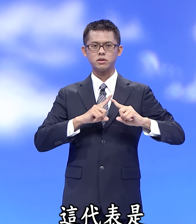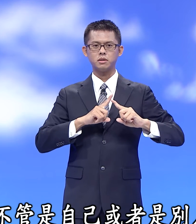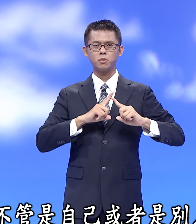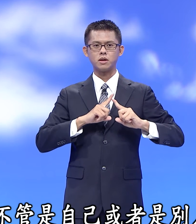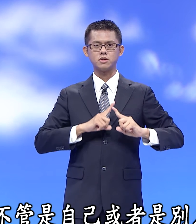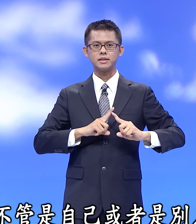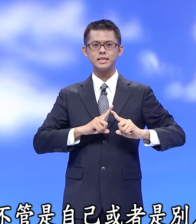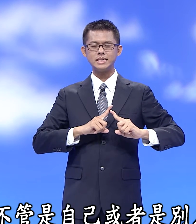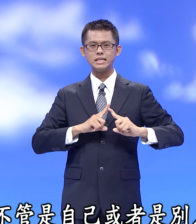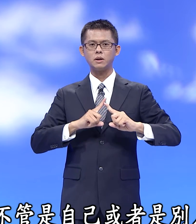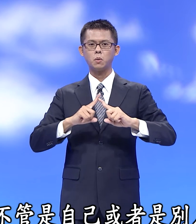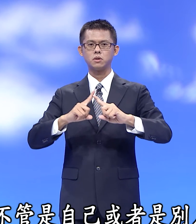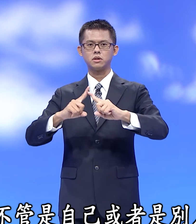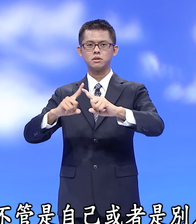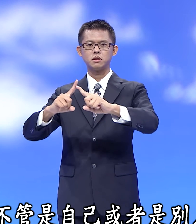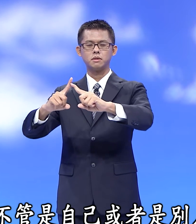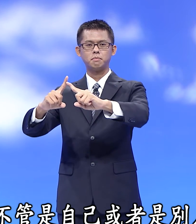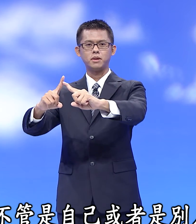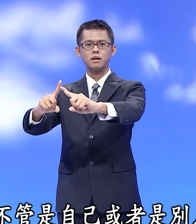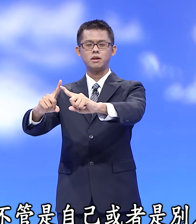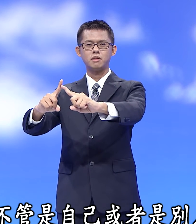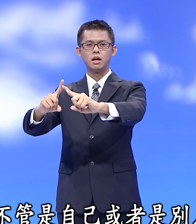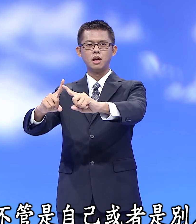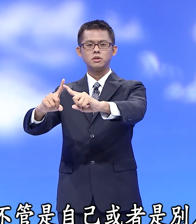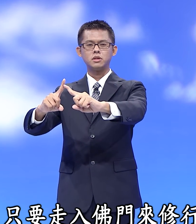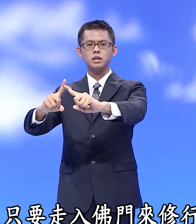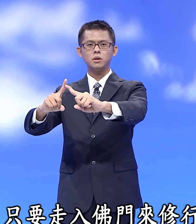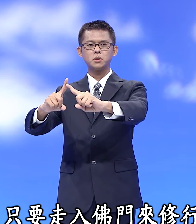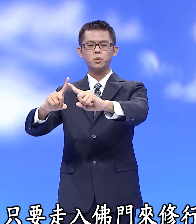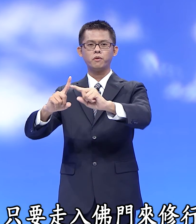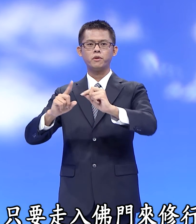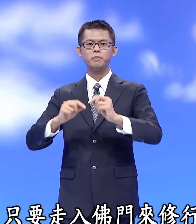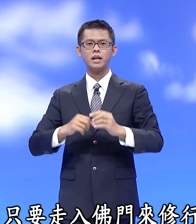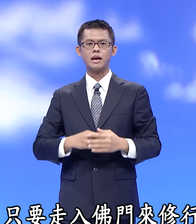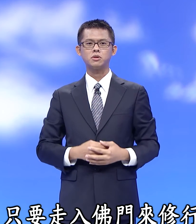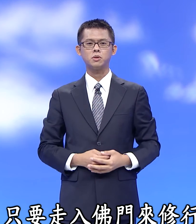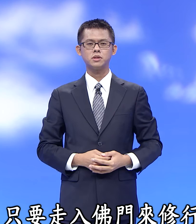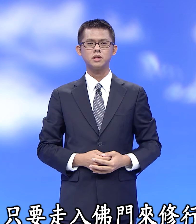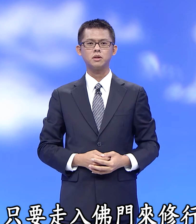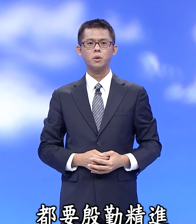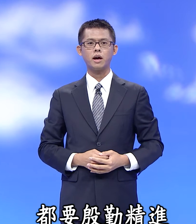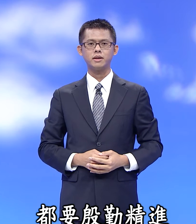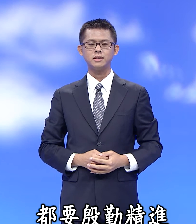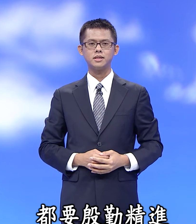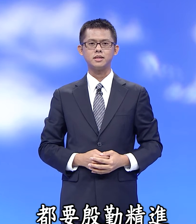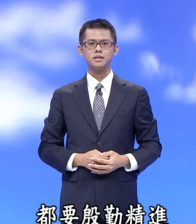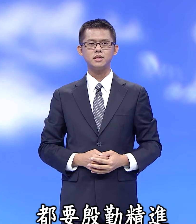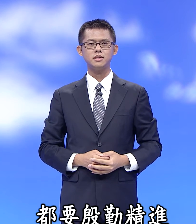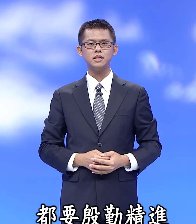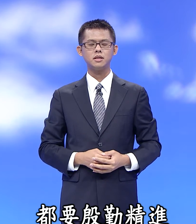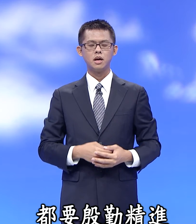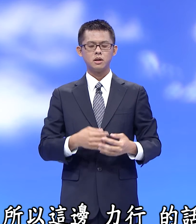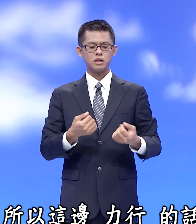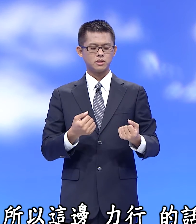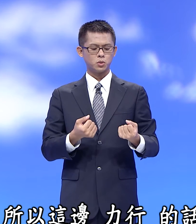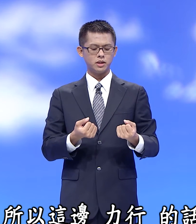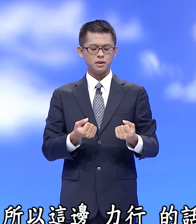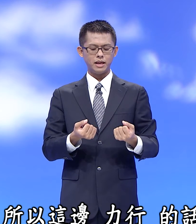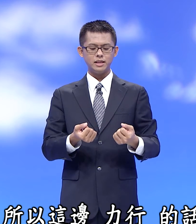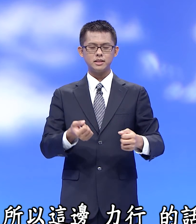不管是自己或者是别人，只要走入佛门来修行都要殷勤精进。所以这边力行的